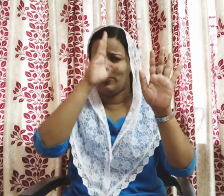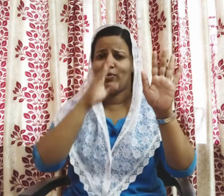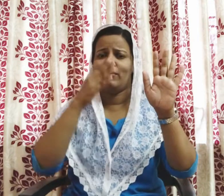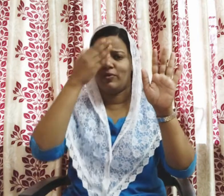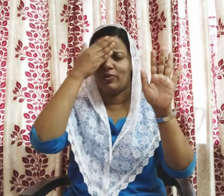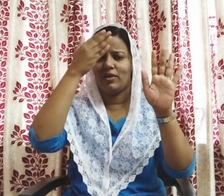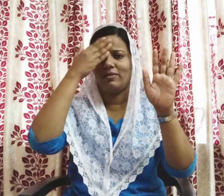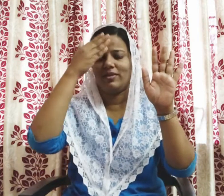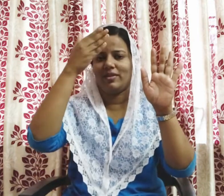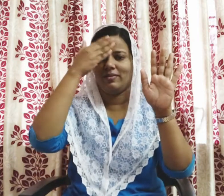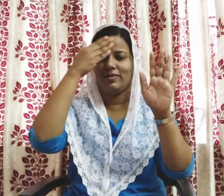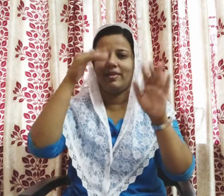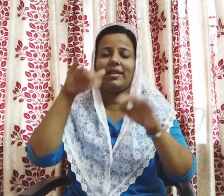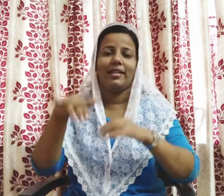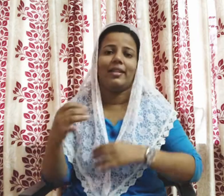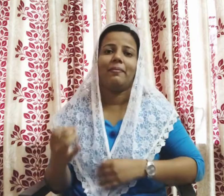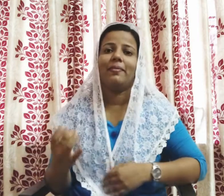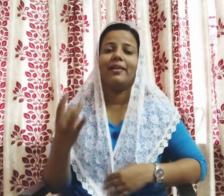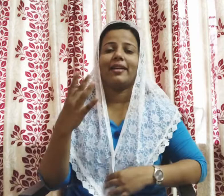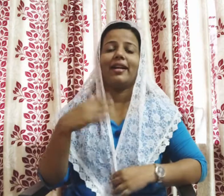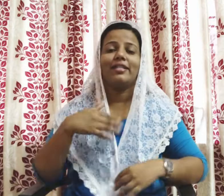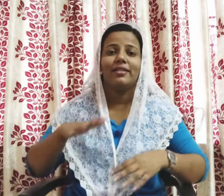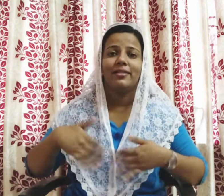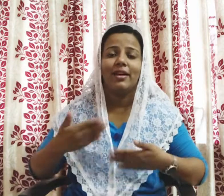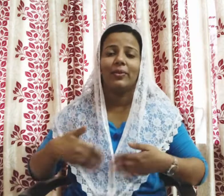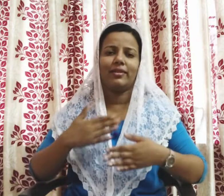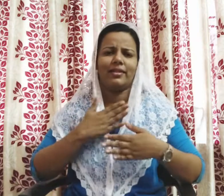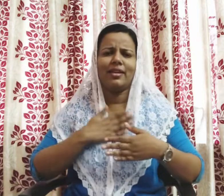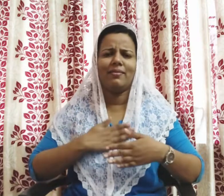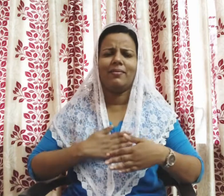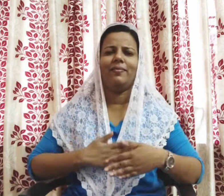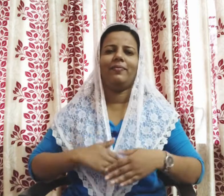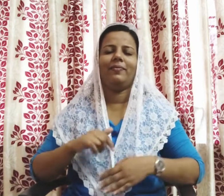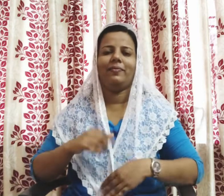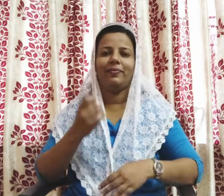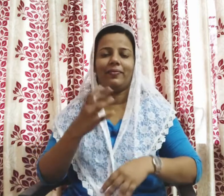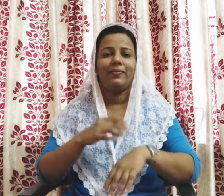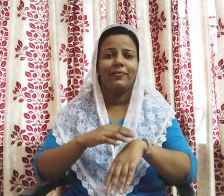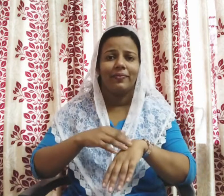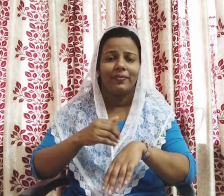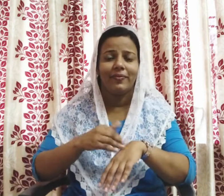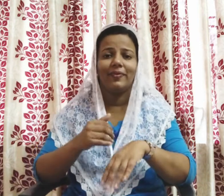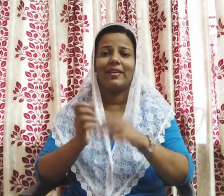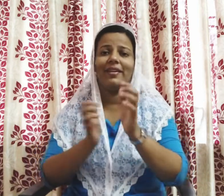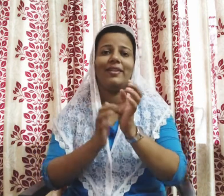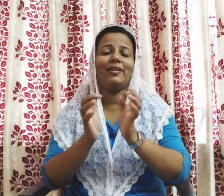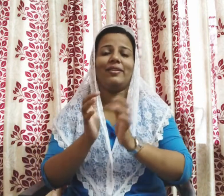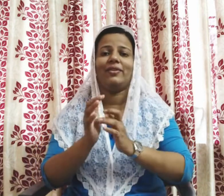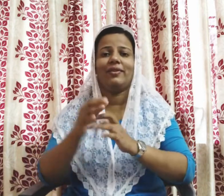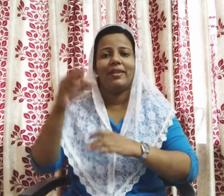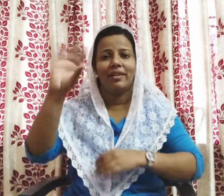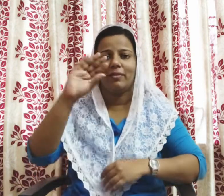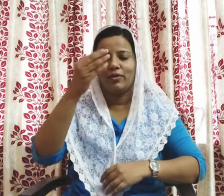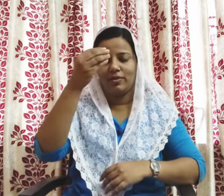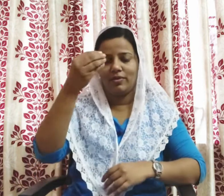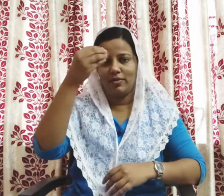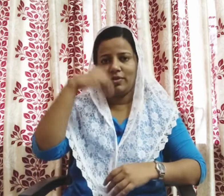സ്തോത്രം പിതാവേ സ്തോത്രം പിതാവേ. ഈ പ്രഭാതത്തിൽ നമ്മളെ സന്തോഷത്തോടെ സമാധാനത്തോടെ ഉണർത്തിയ കർത്താവിൻ്റെ കൃപകൾക്കായി സ്തോത്രം പറഞ്ഞാട്ടെ.